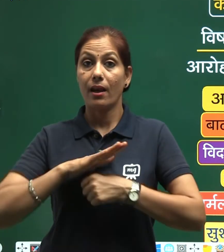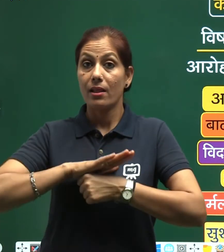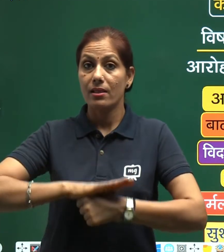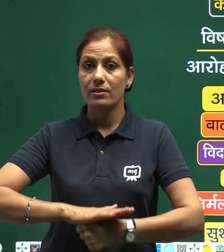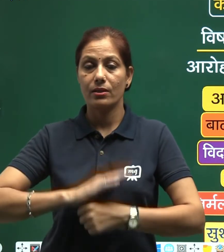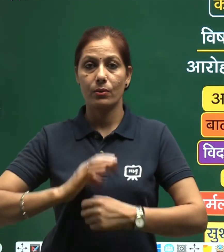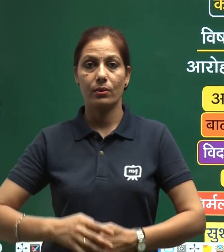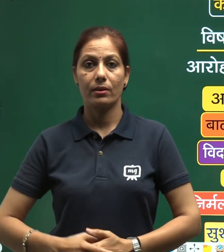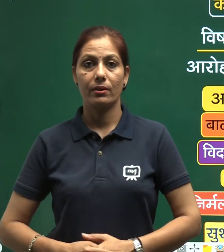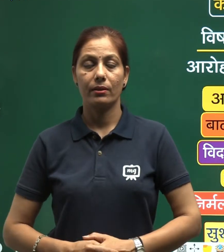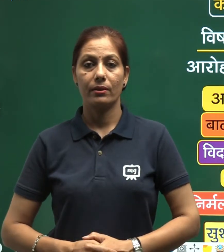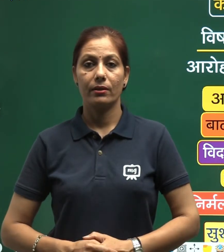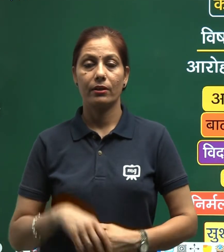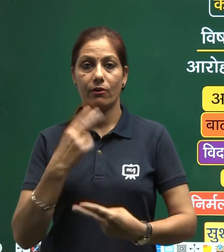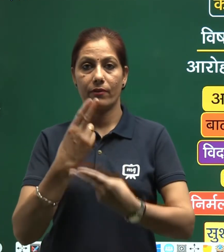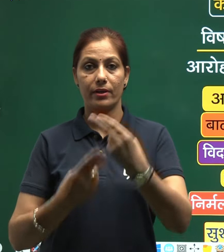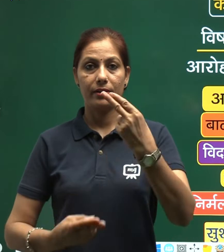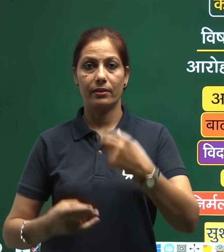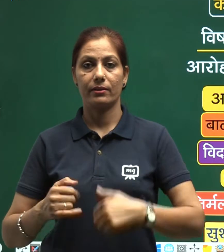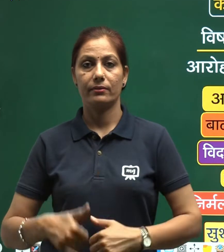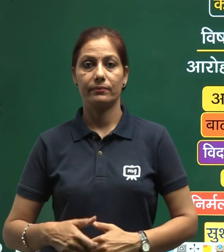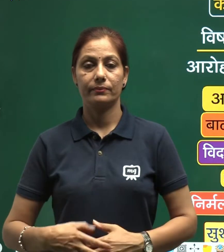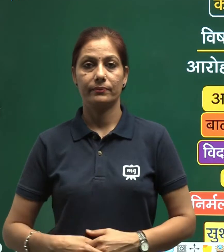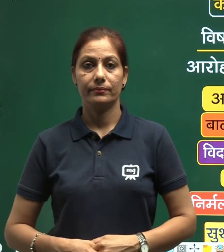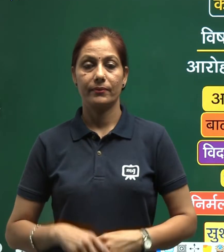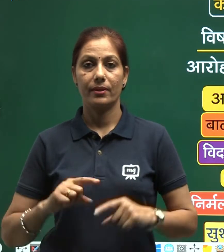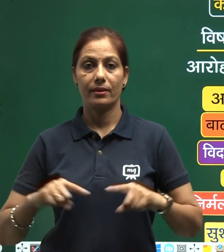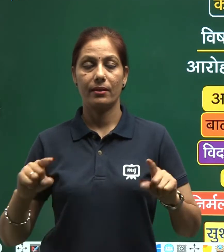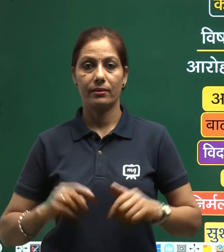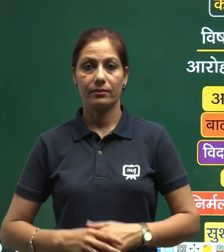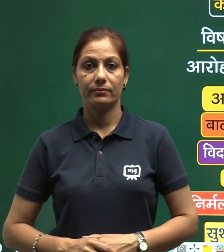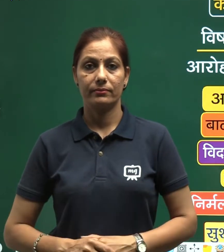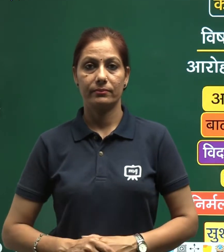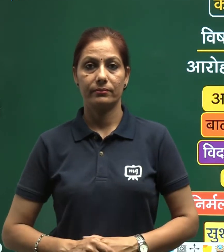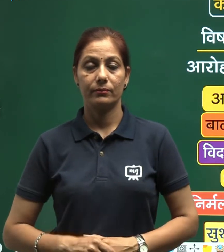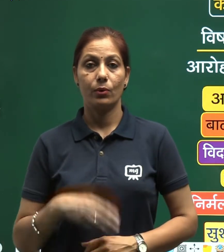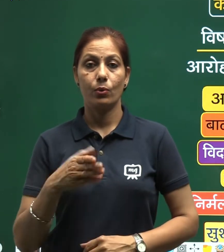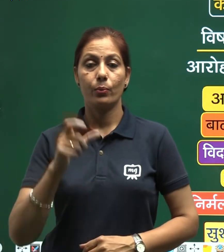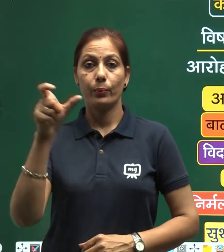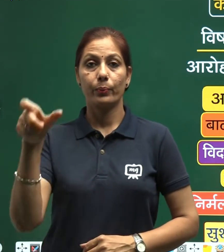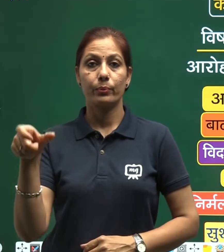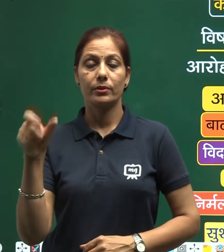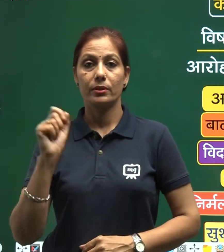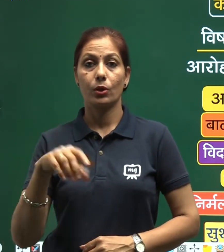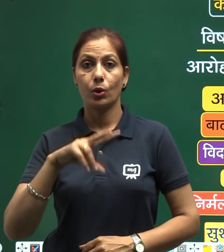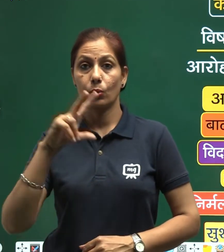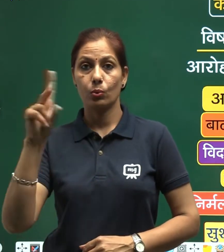अत्याचारों का वर्णन था तथा उनके दूसरे शासनकाल